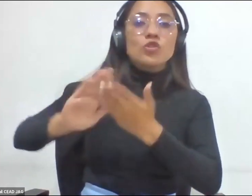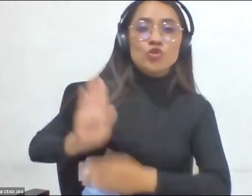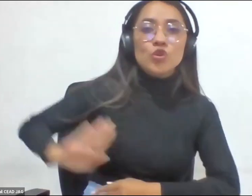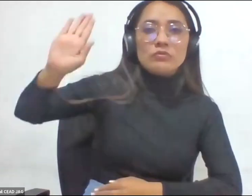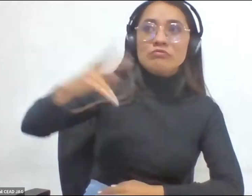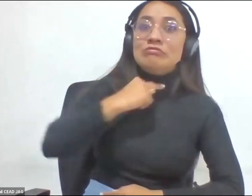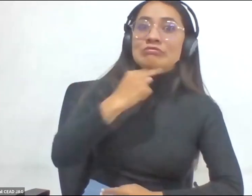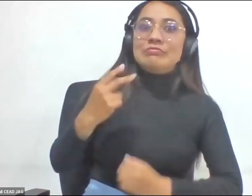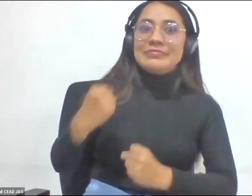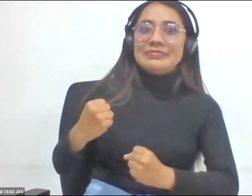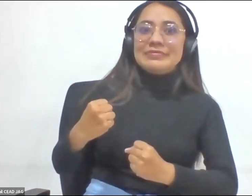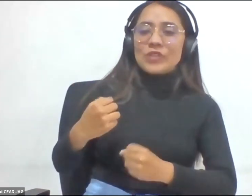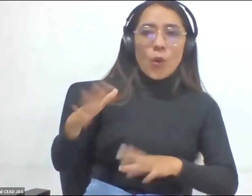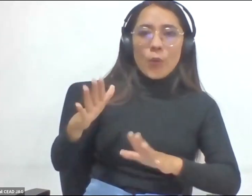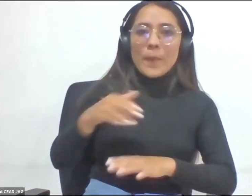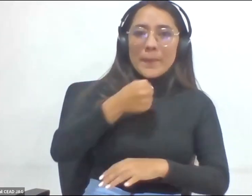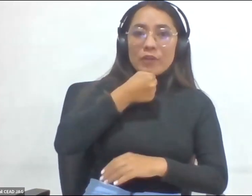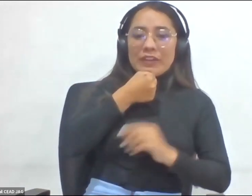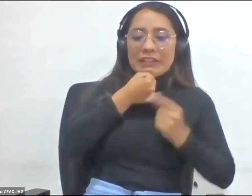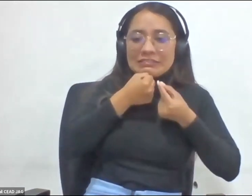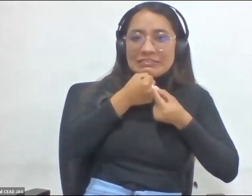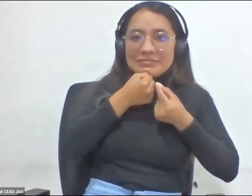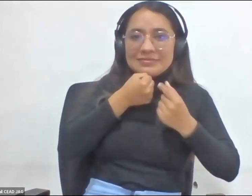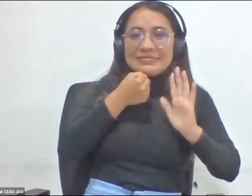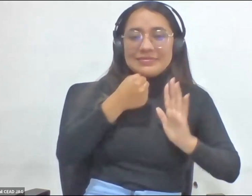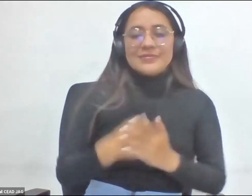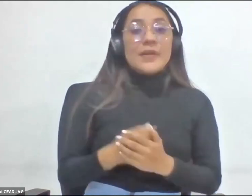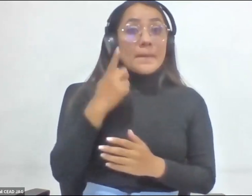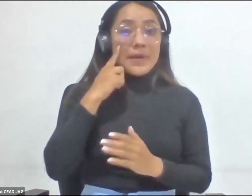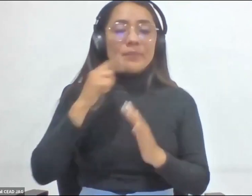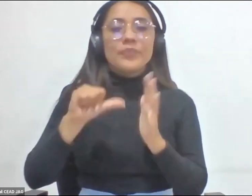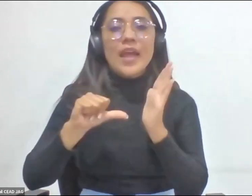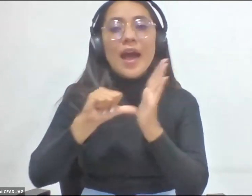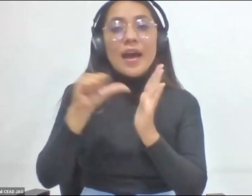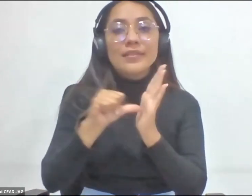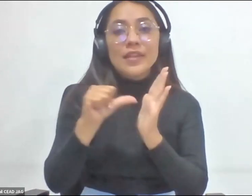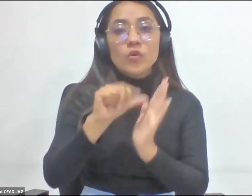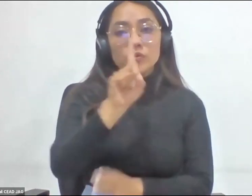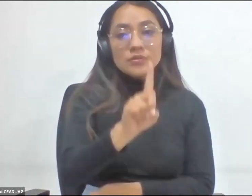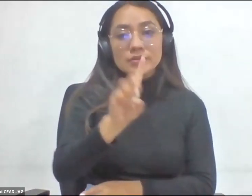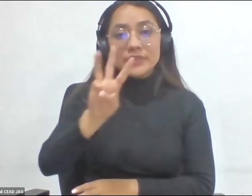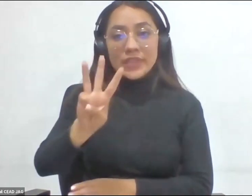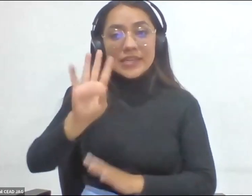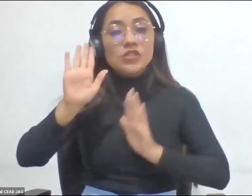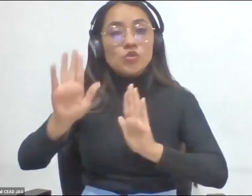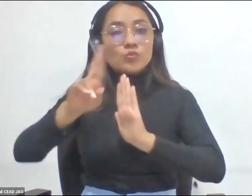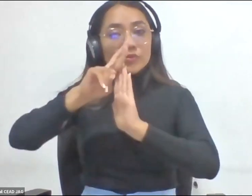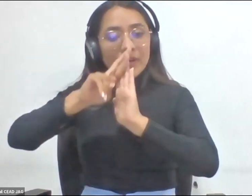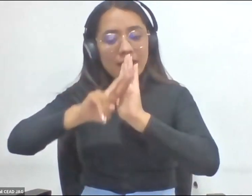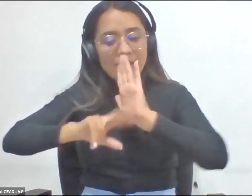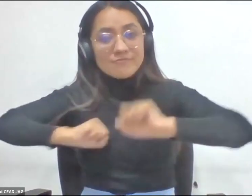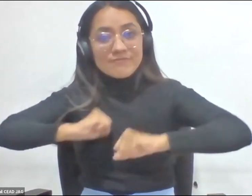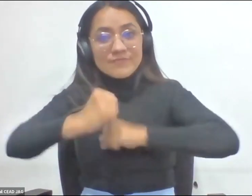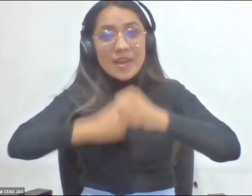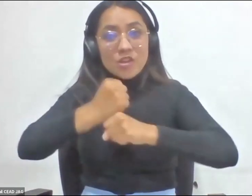o el micrófono está muy cerca el artículo 13 del reglamento operativo para el año